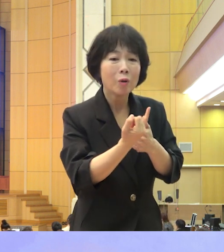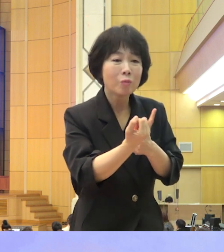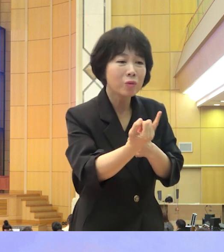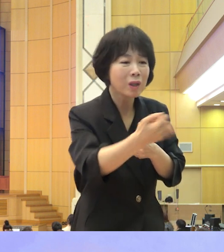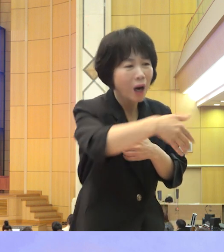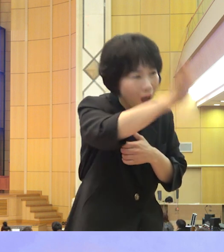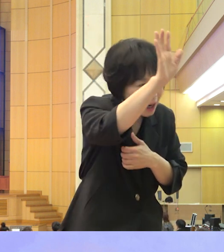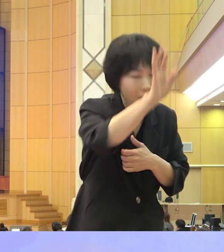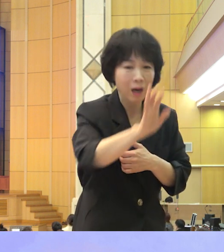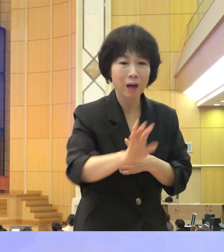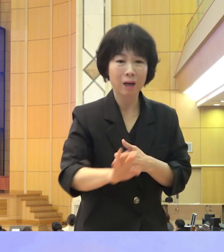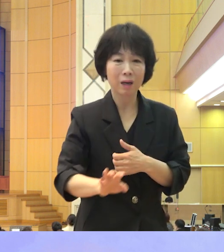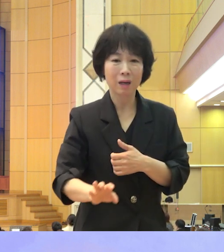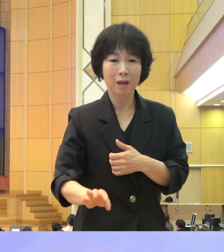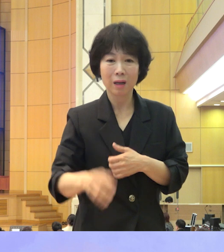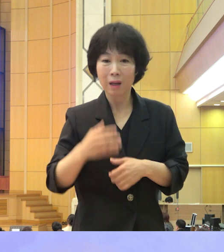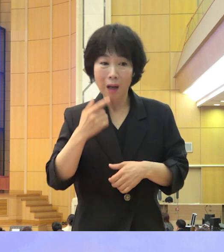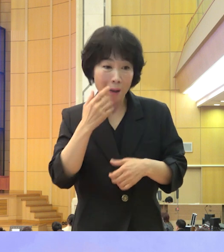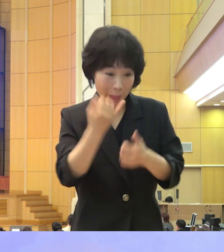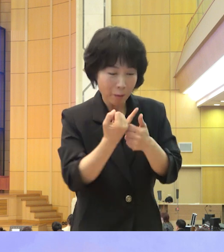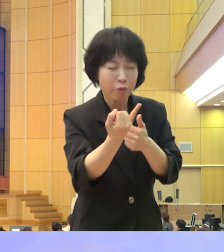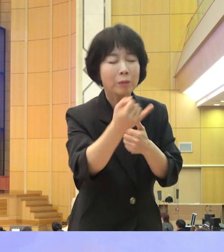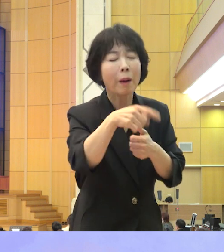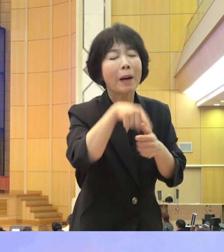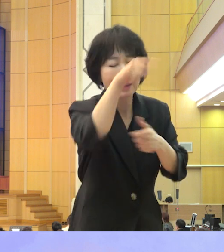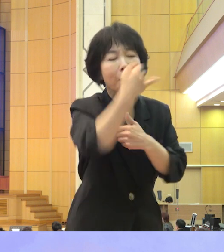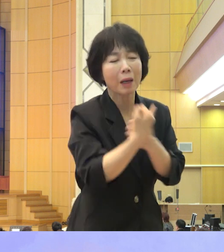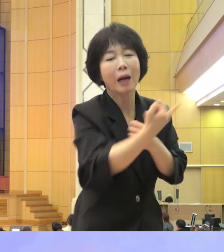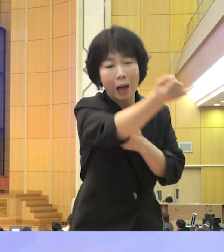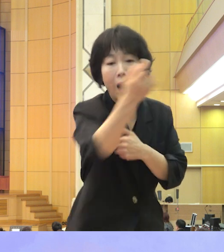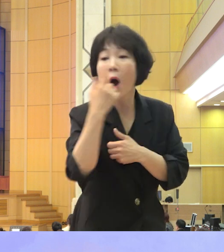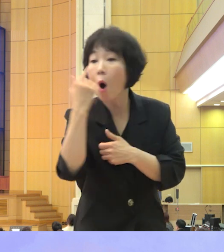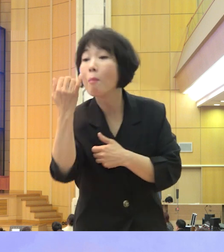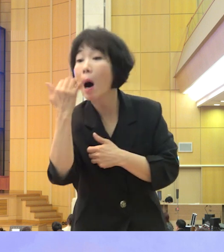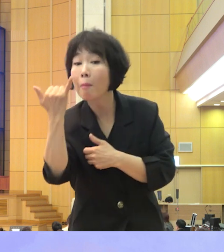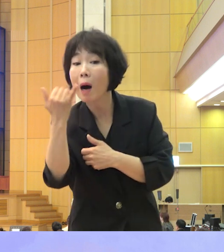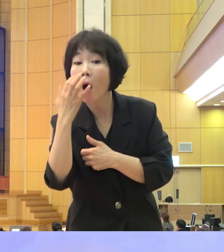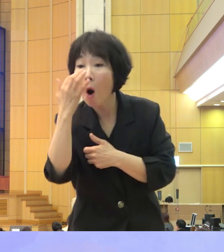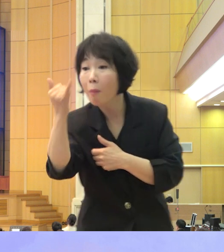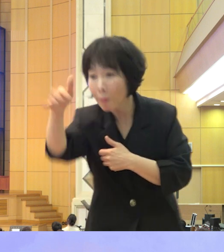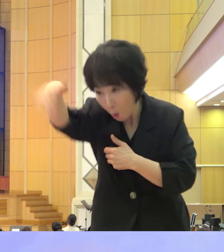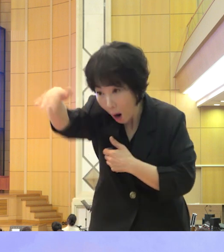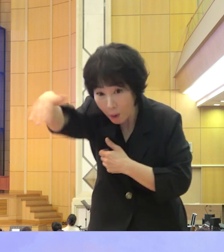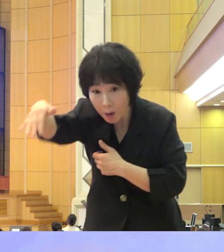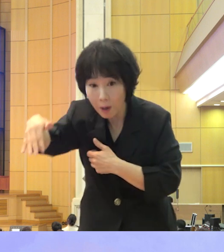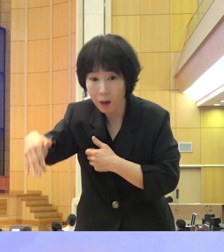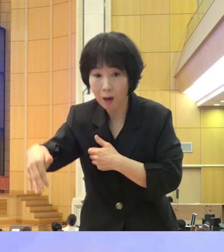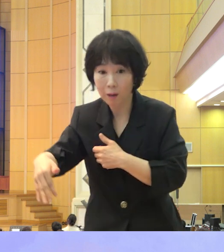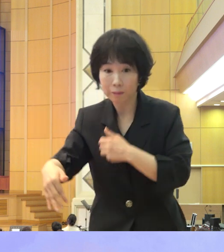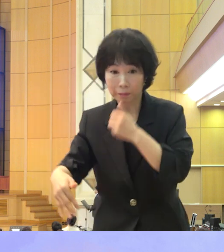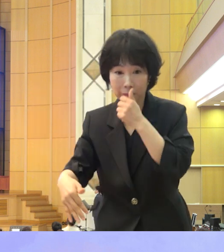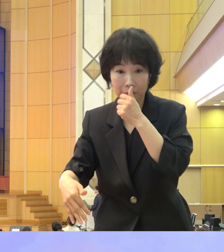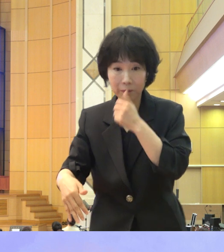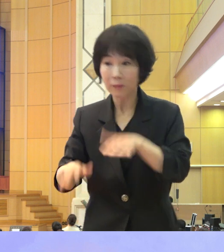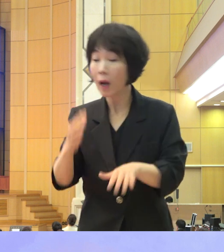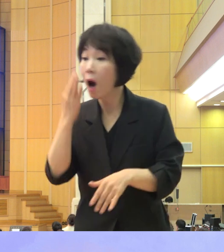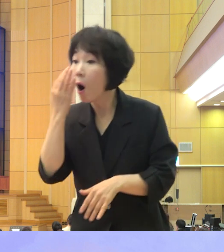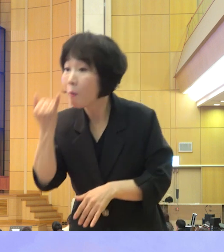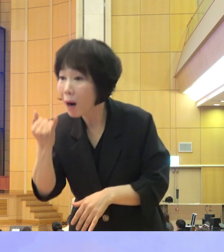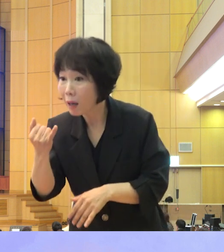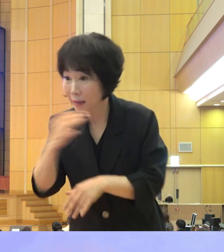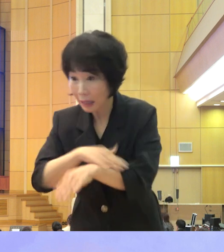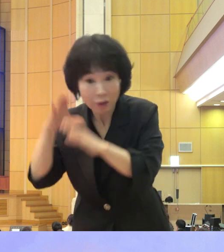아버지 엄마만 남으라 그러고 그래서 아버지 엄마한테 자기가 천국에서 본 이야기를 하는